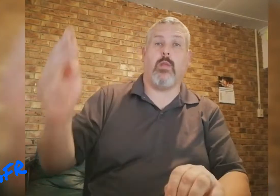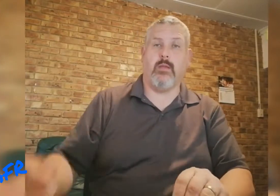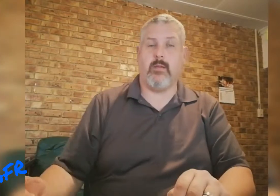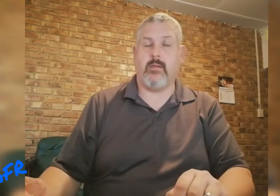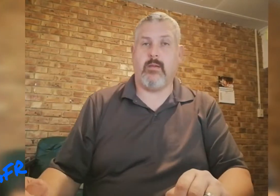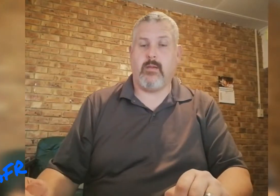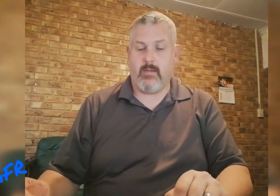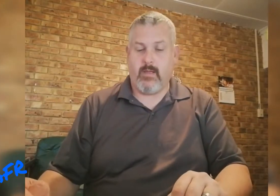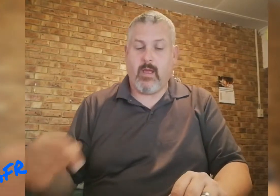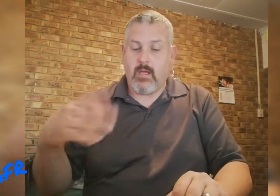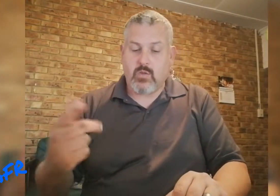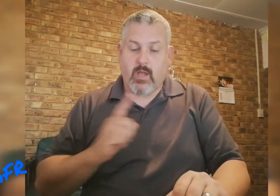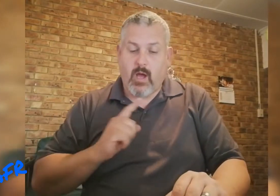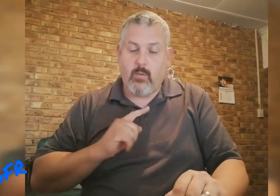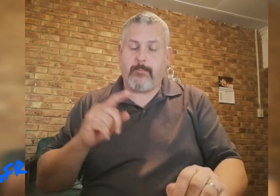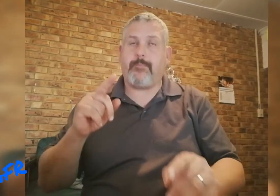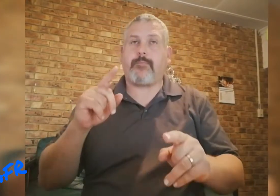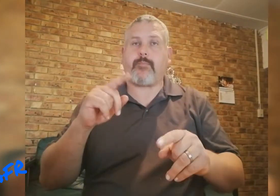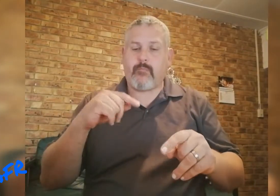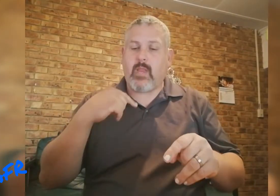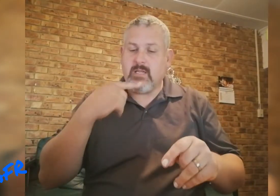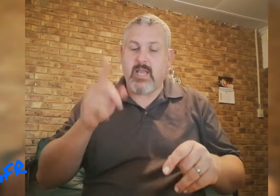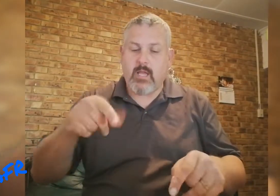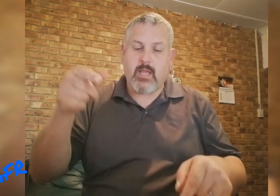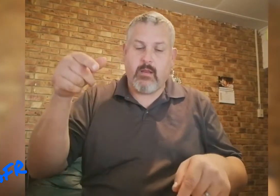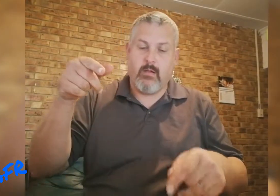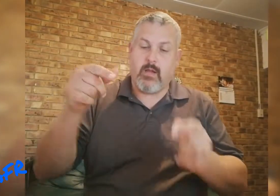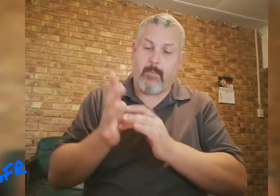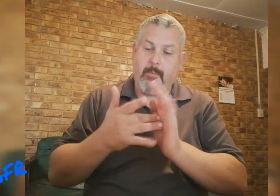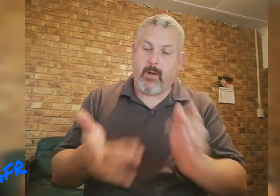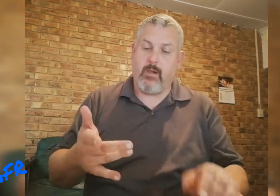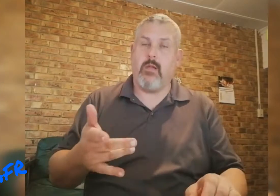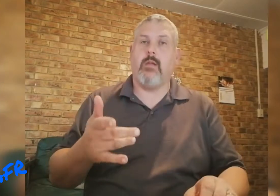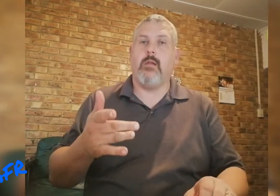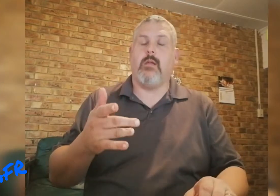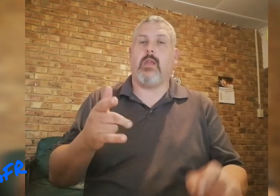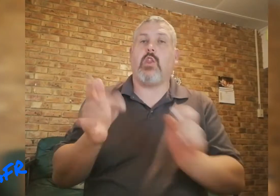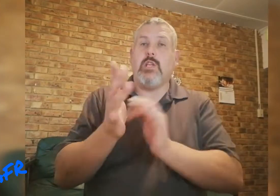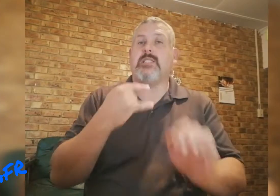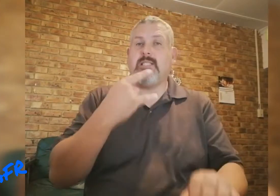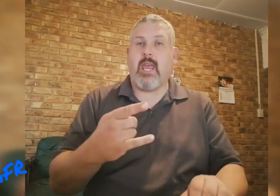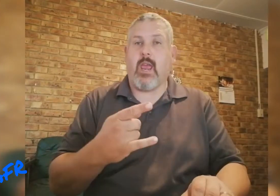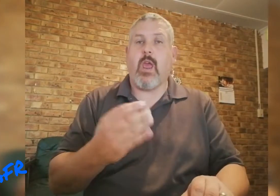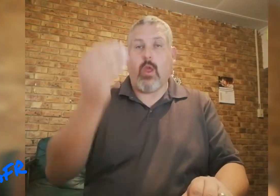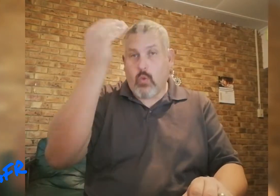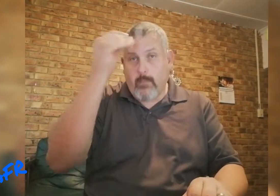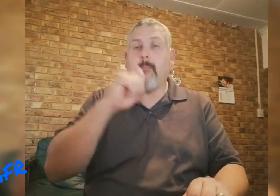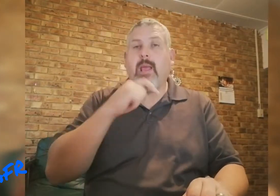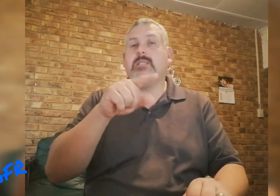God. So daarom sê dit in die Bybel, dat Jesus sê, Roep die mense